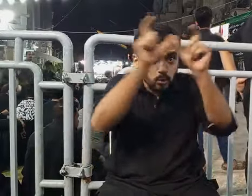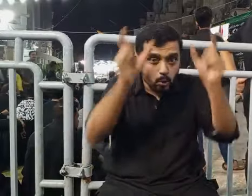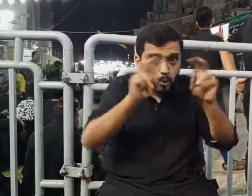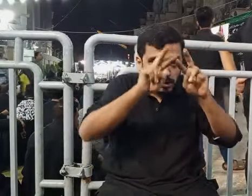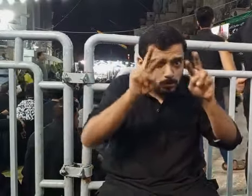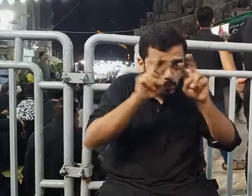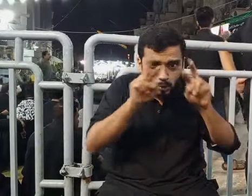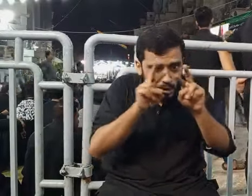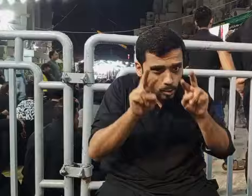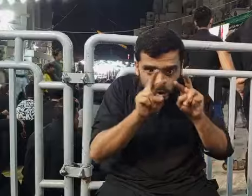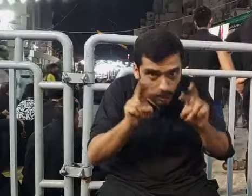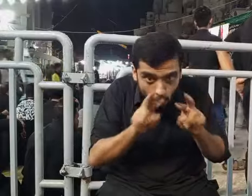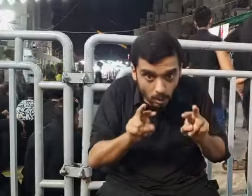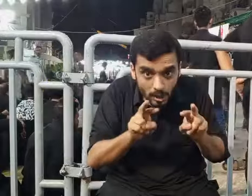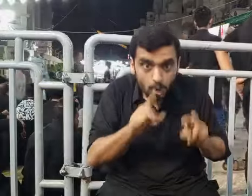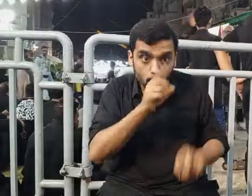کی صدا آسمان سے